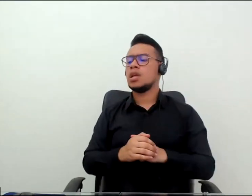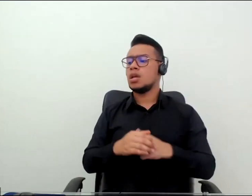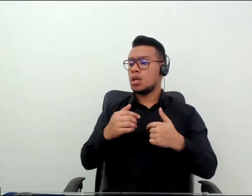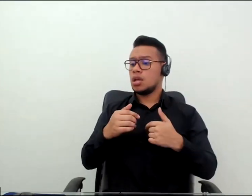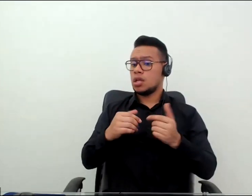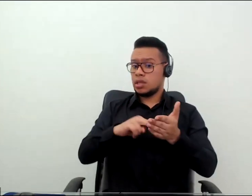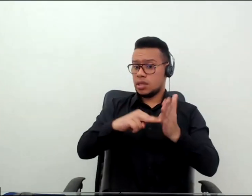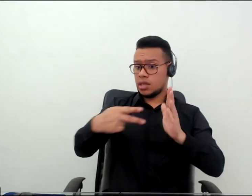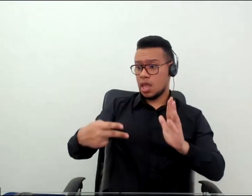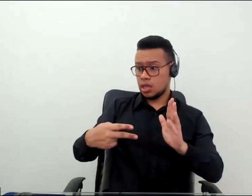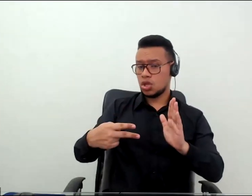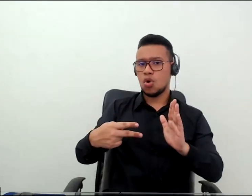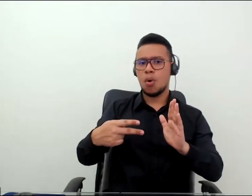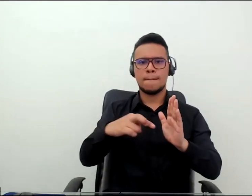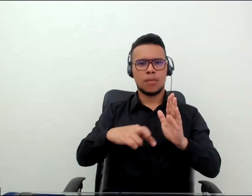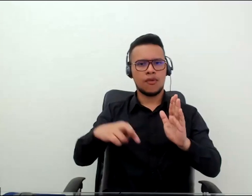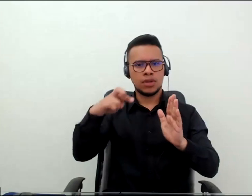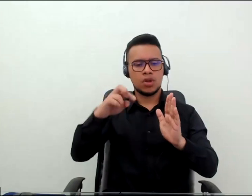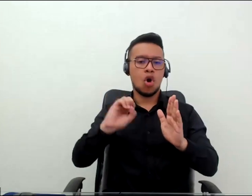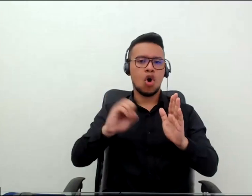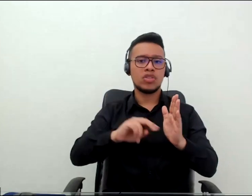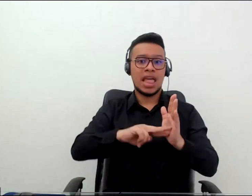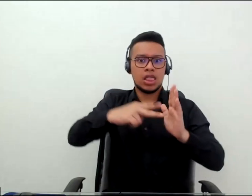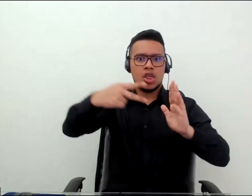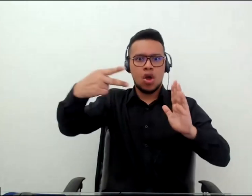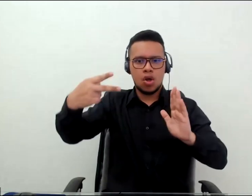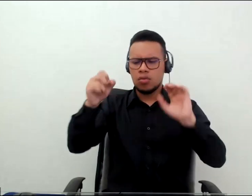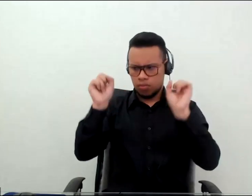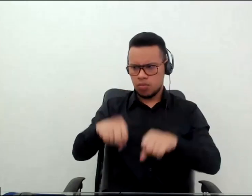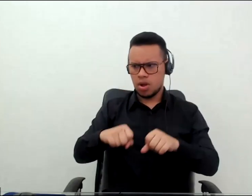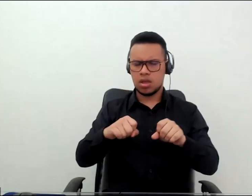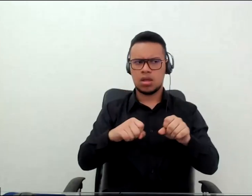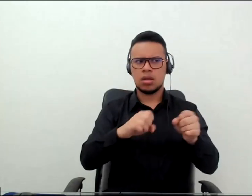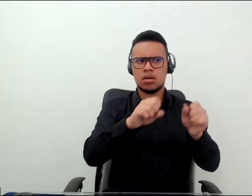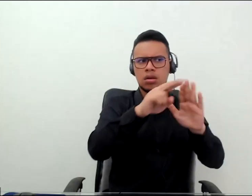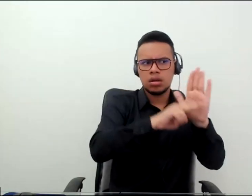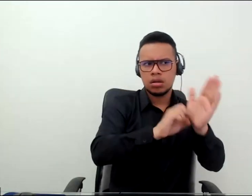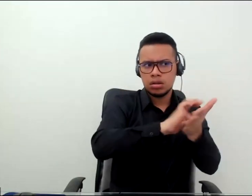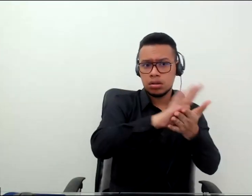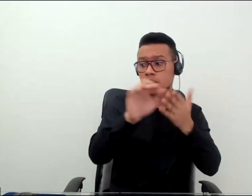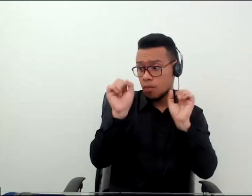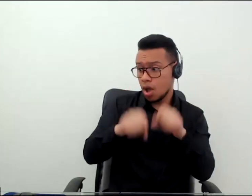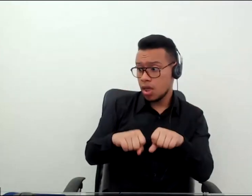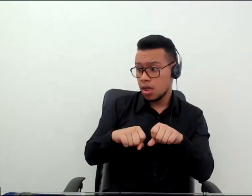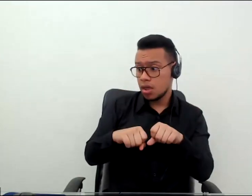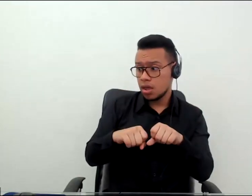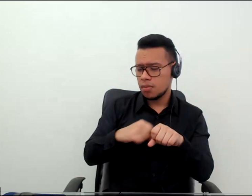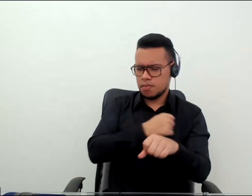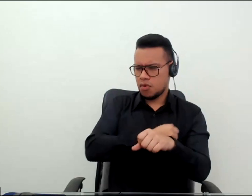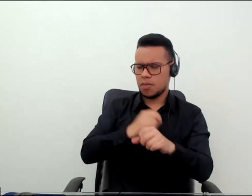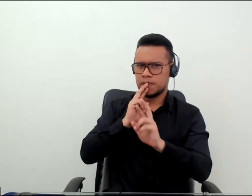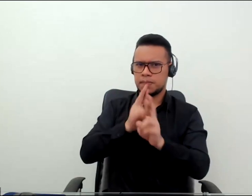profesional o de tecnólogo puedo aspirar a ser beneficiario la política de gratuidad por favor